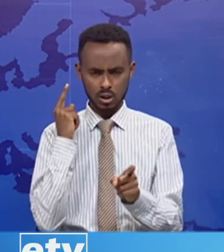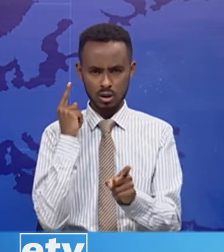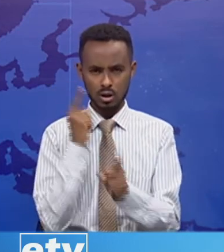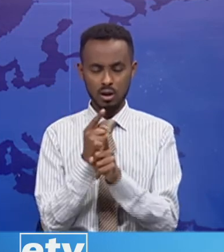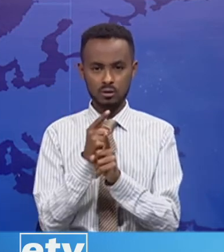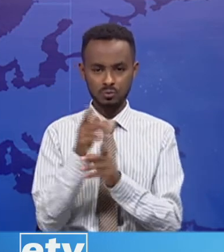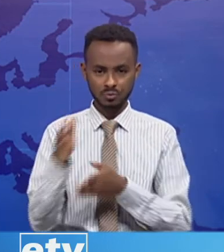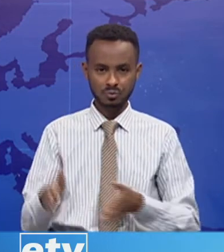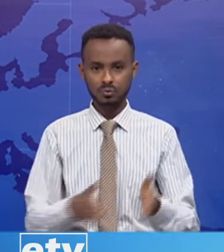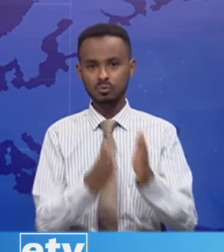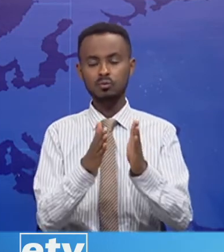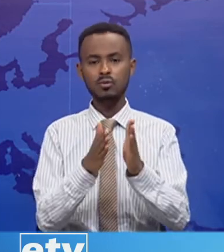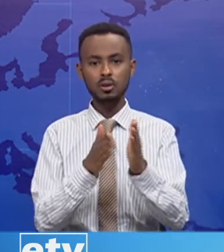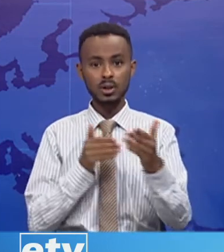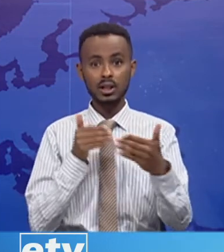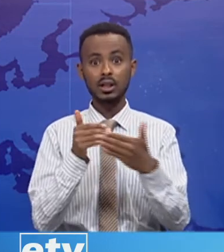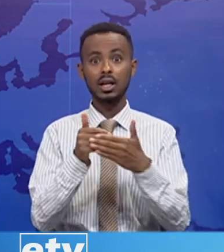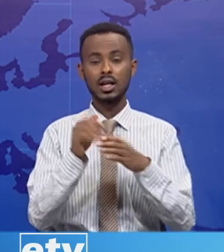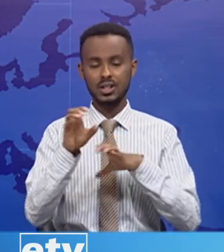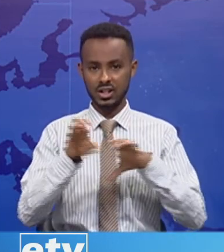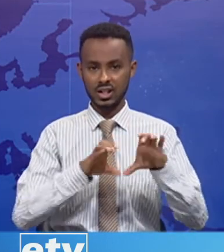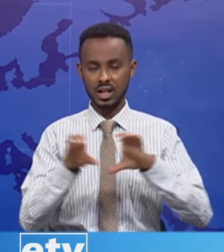በትክክለኛ መንገድ ተደራሽ እንዲደረግ